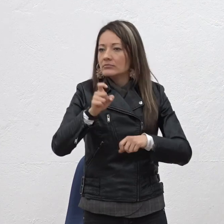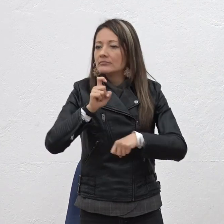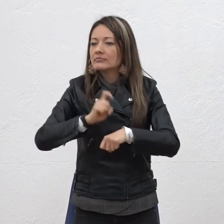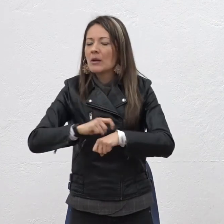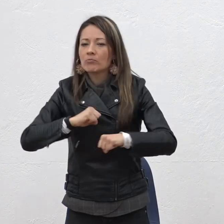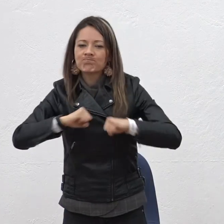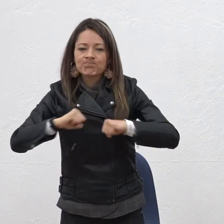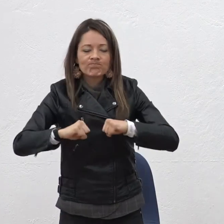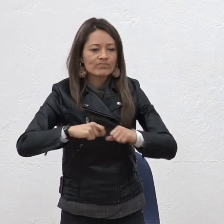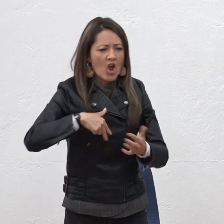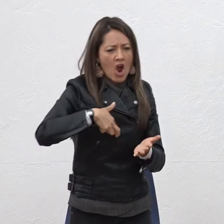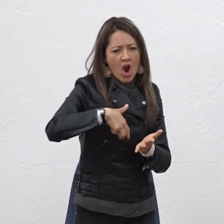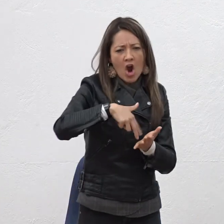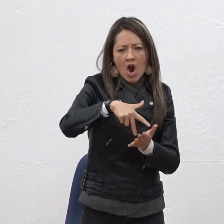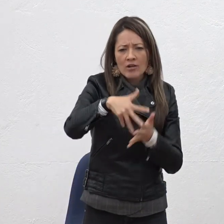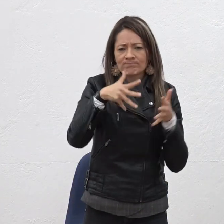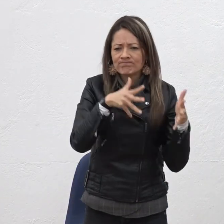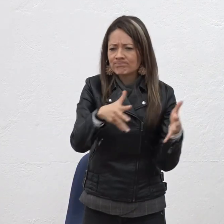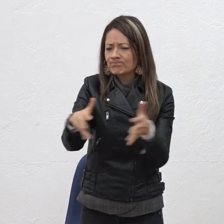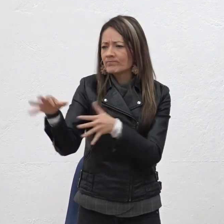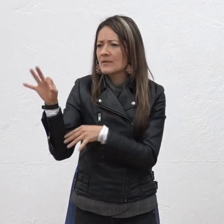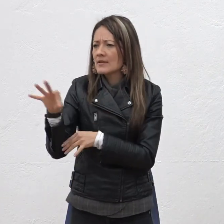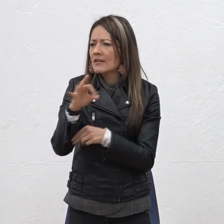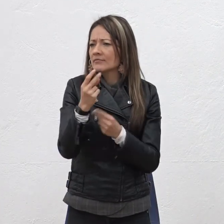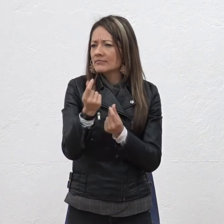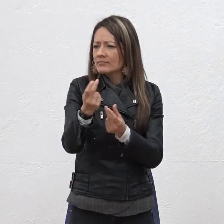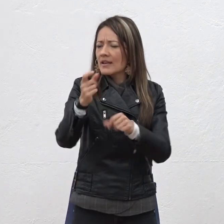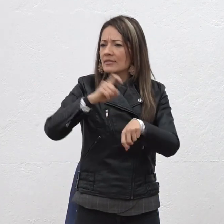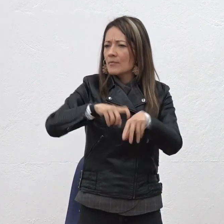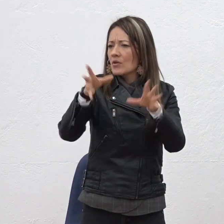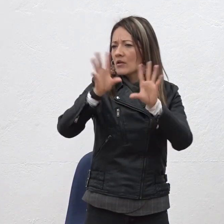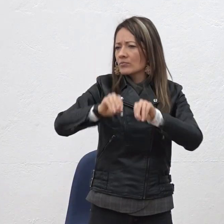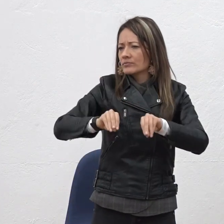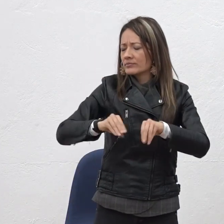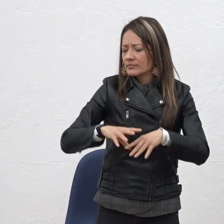tiempo de correr y darnos prisa. El tiempo se acabó.